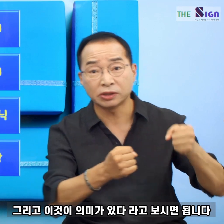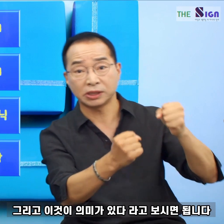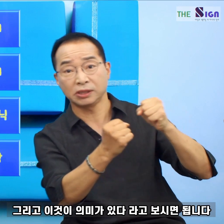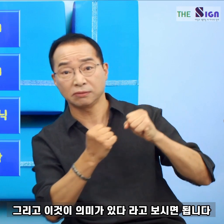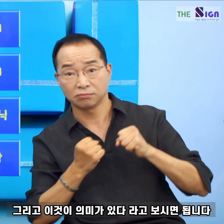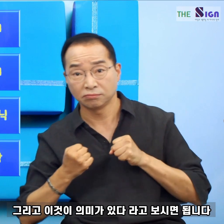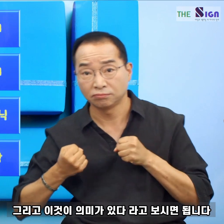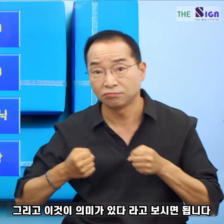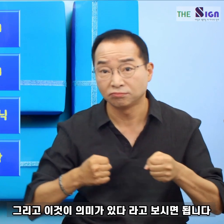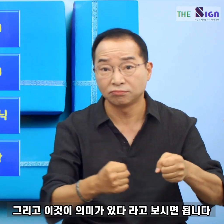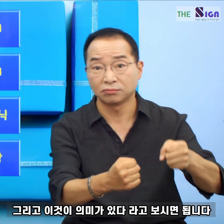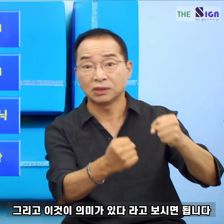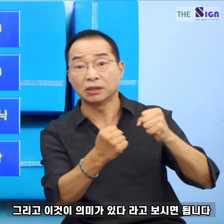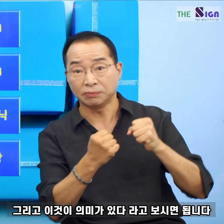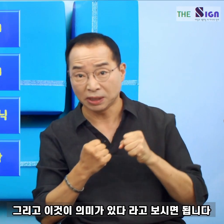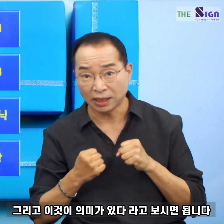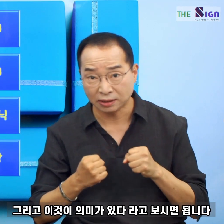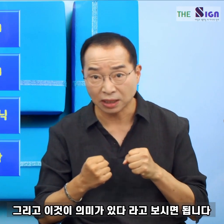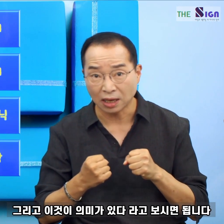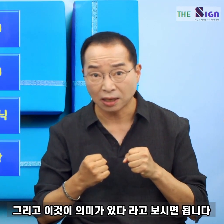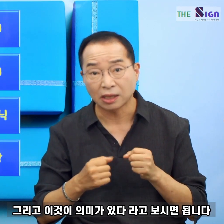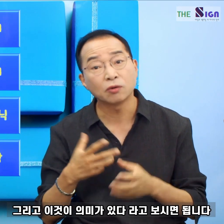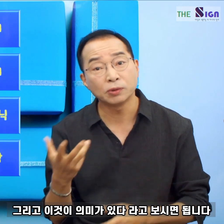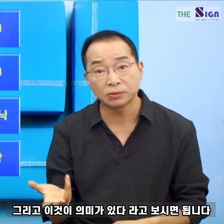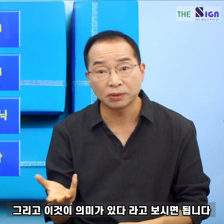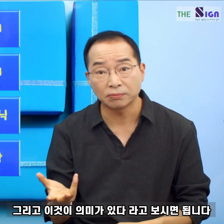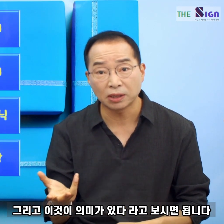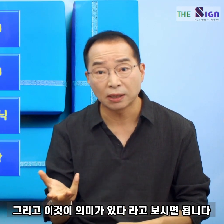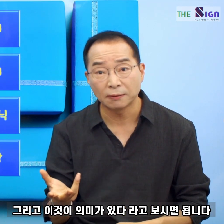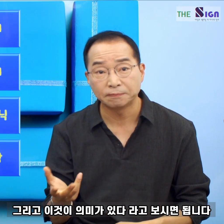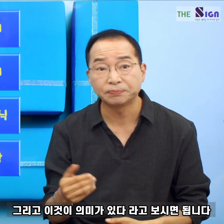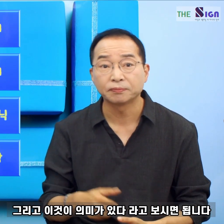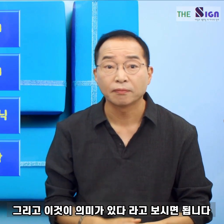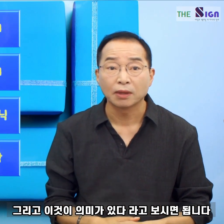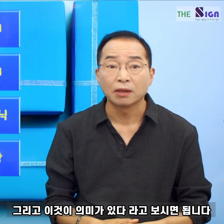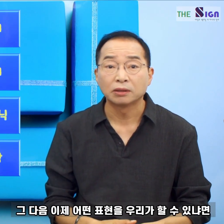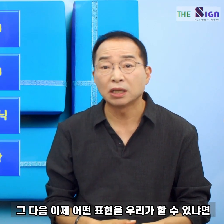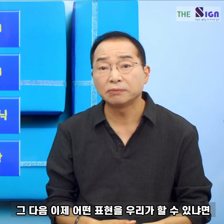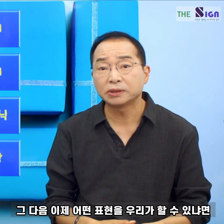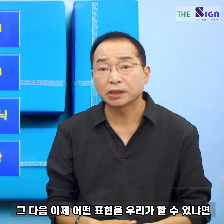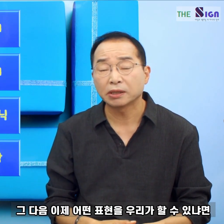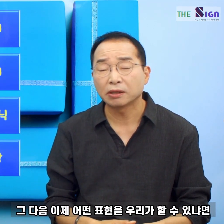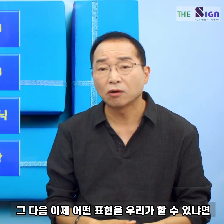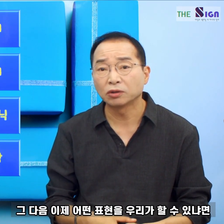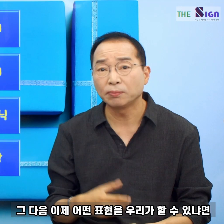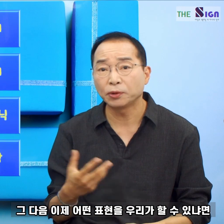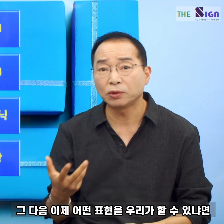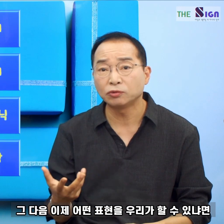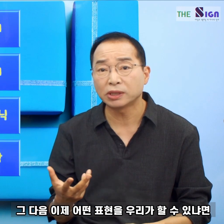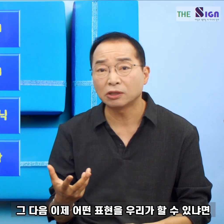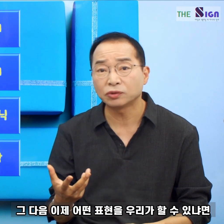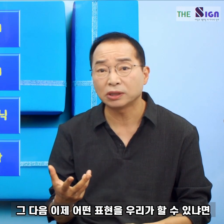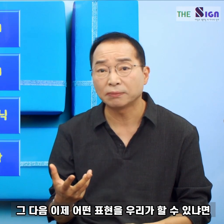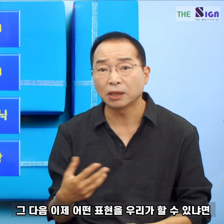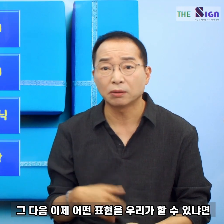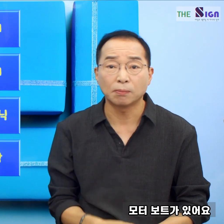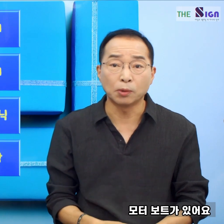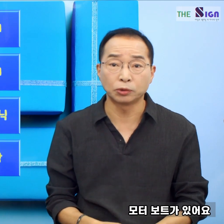이것이 의미가 있다라고 보시면 됩니다. 그 다음 이제 어떤 표현을 우리가 할 수 있냐면